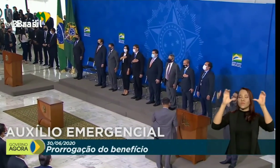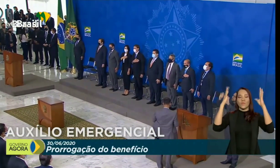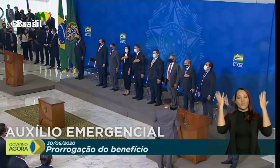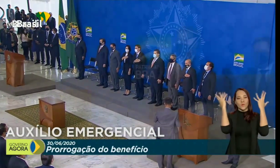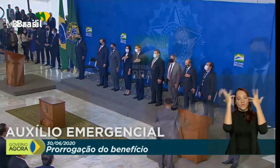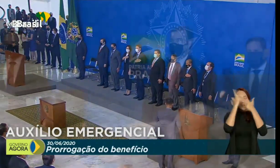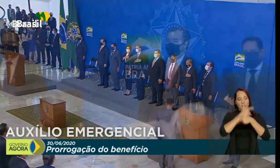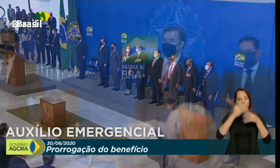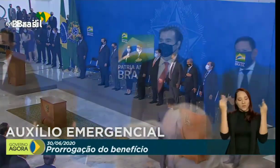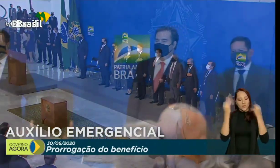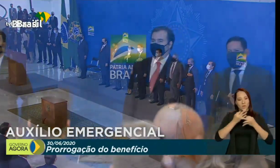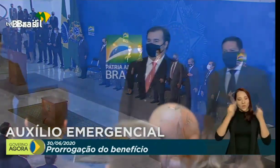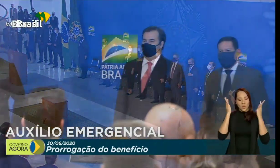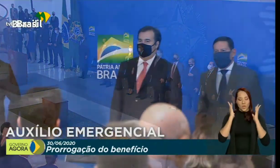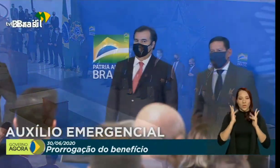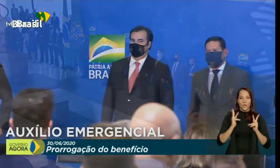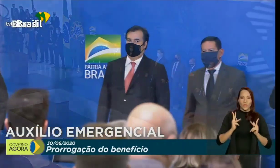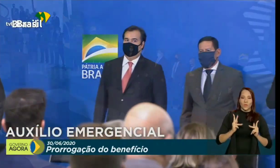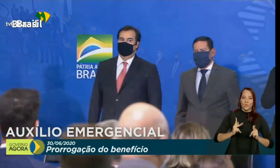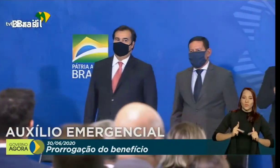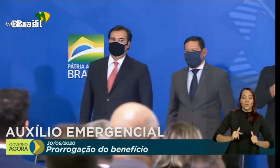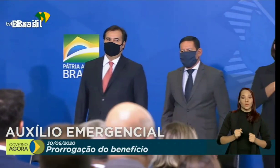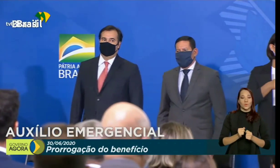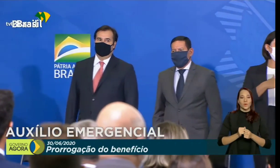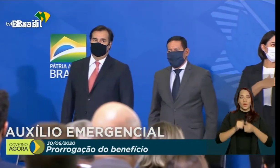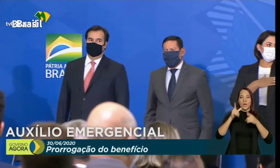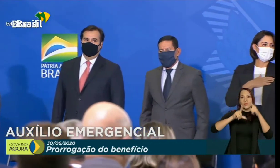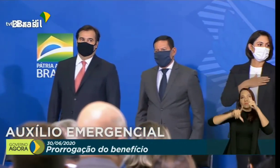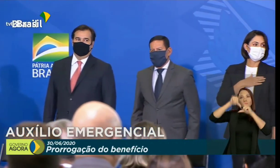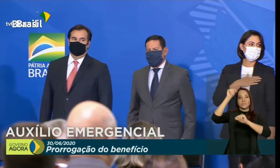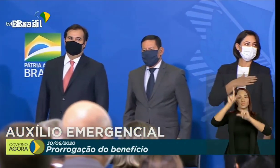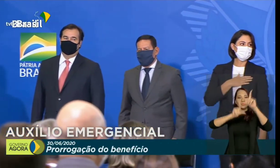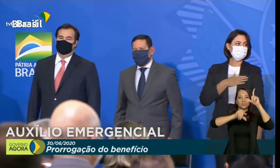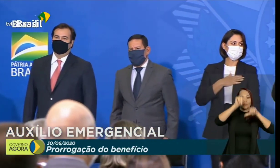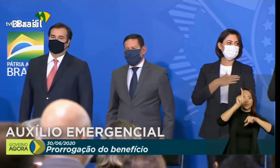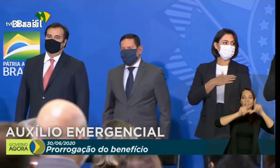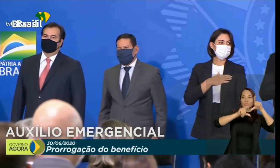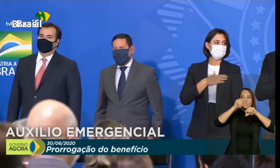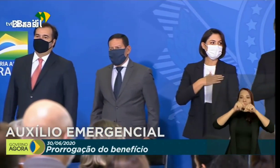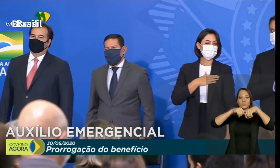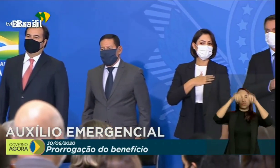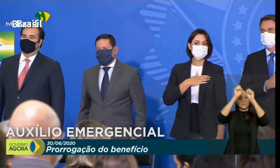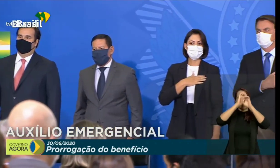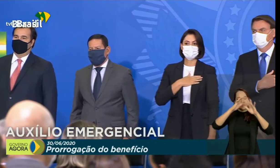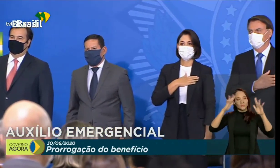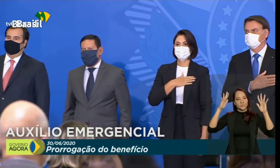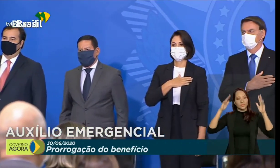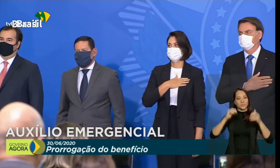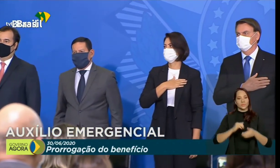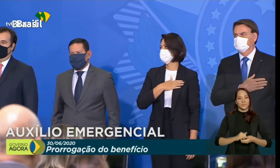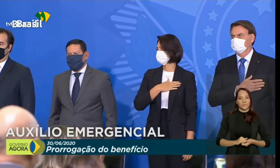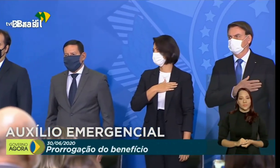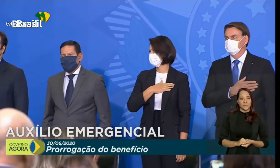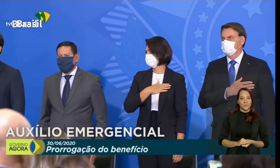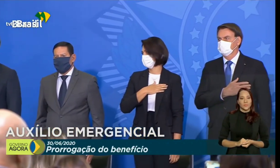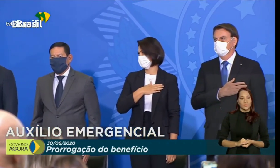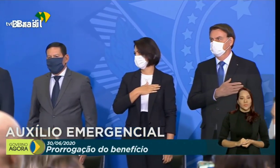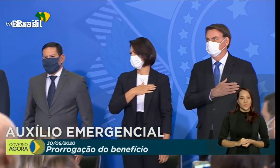teu formoso céu risonho e límpido, a imagem do cruzeiro